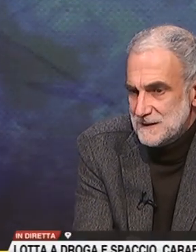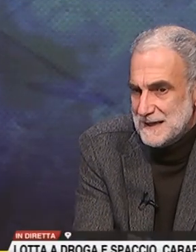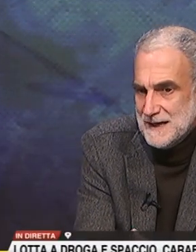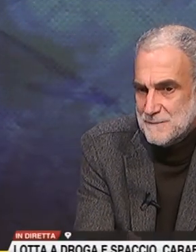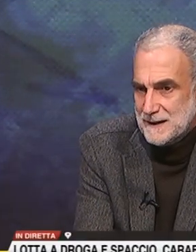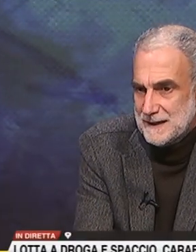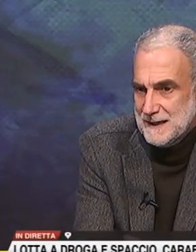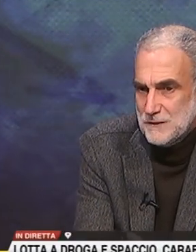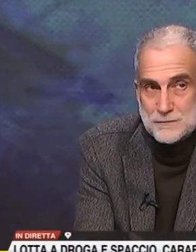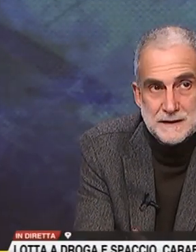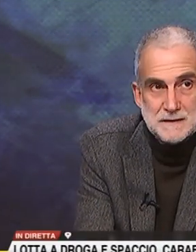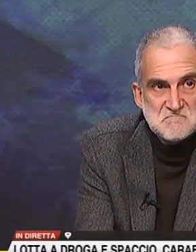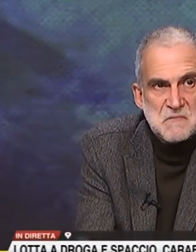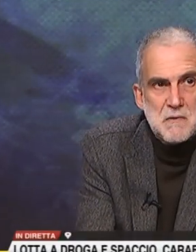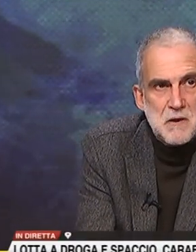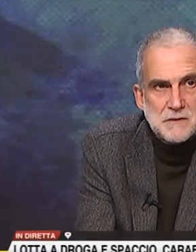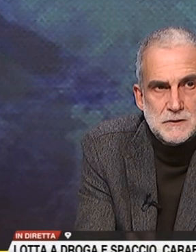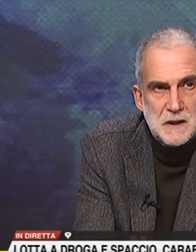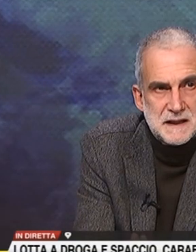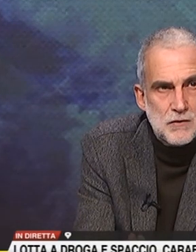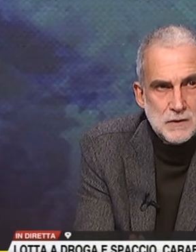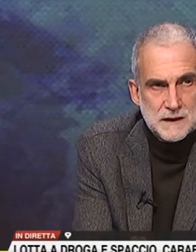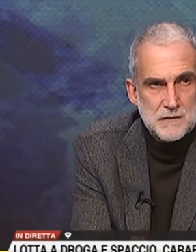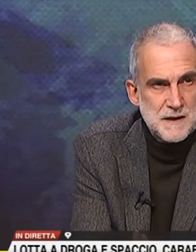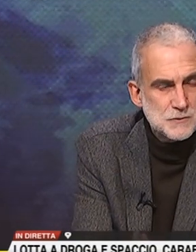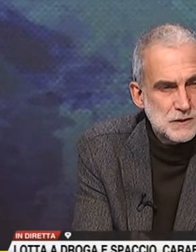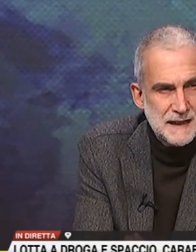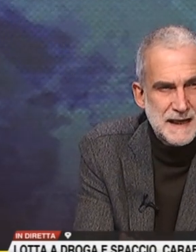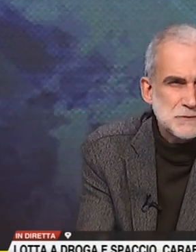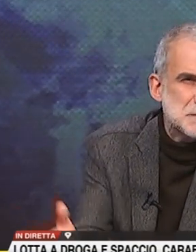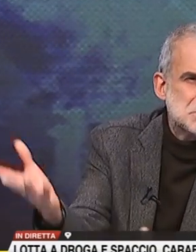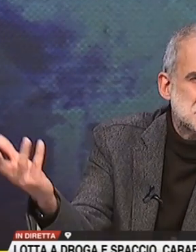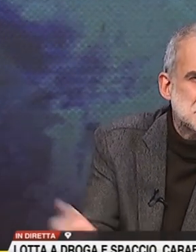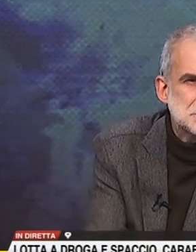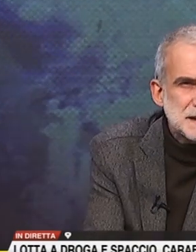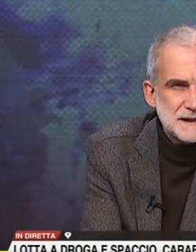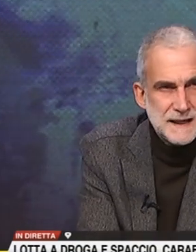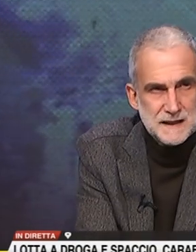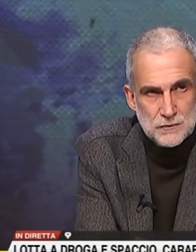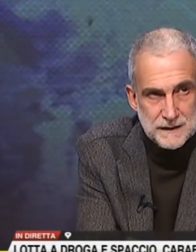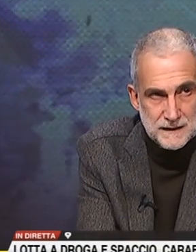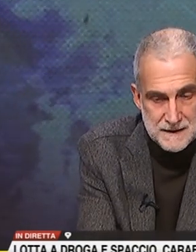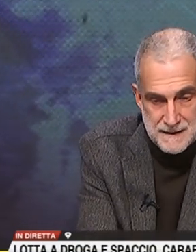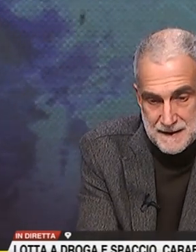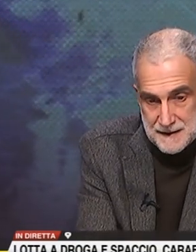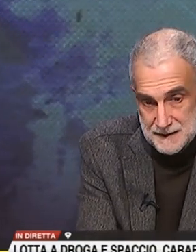è fondamentale, perché non, come abbiamo detto altre volte, come abbiamo sottolineato, ma parte anche